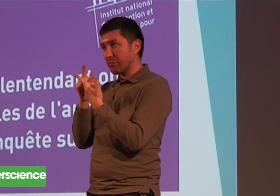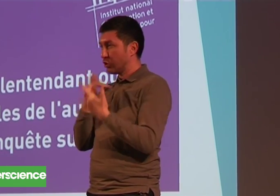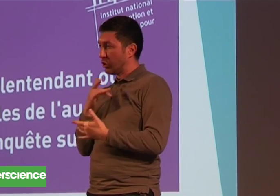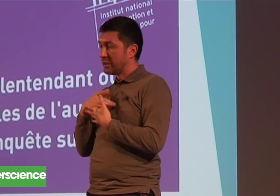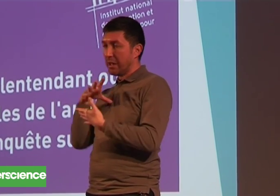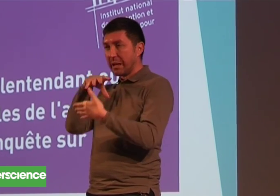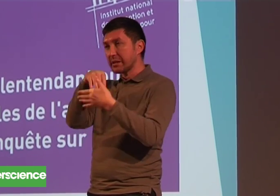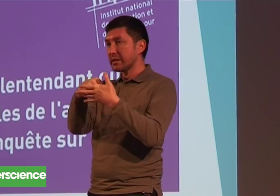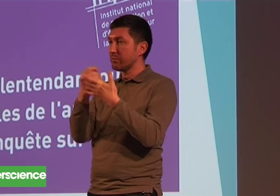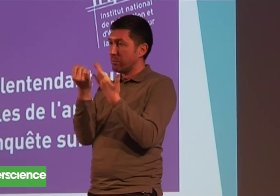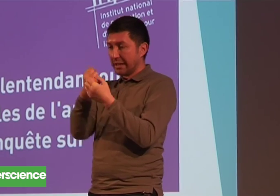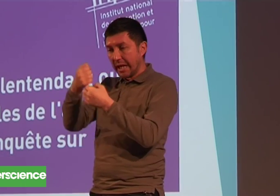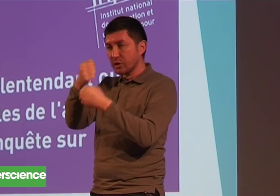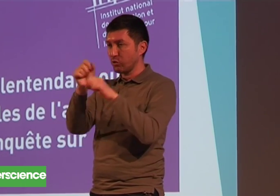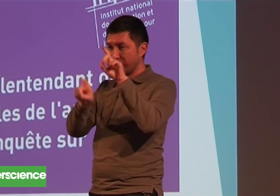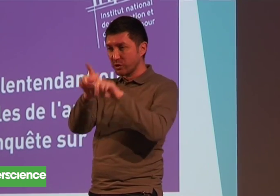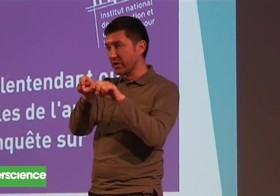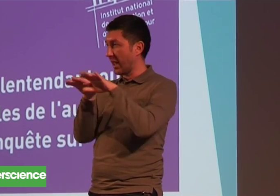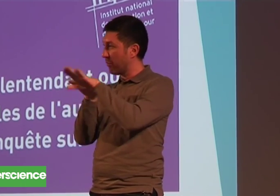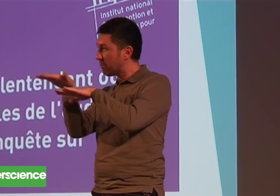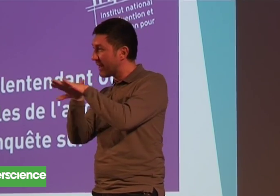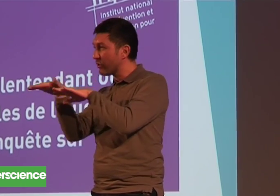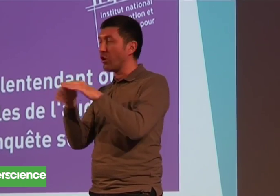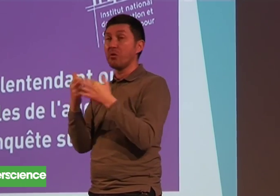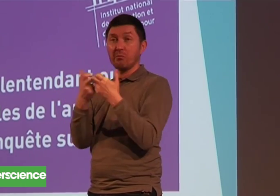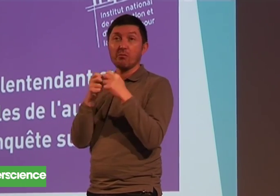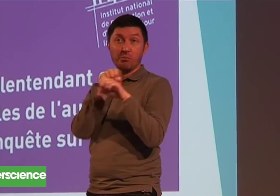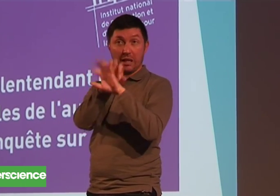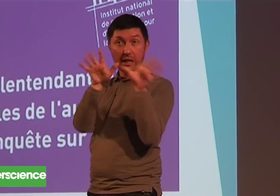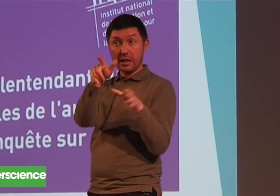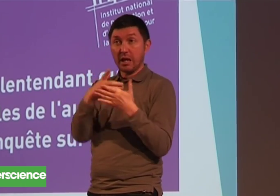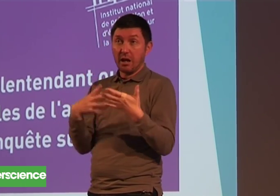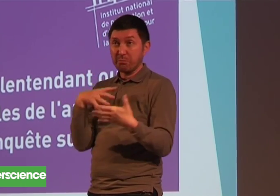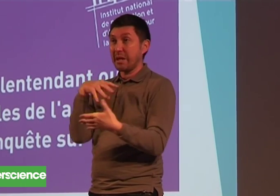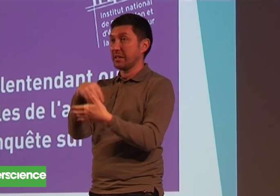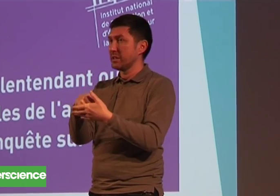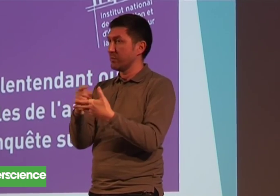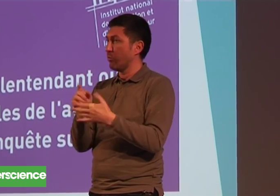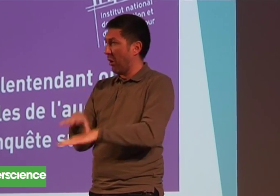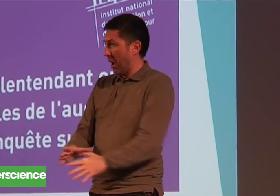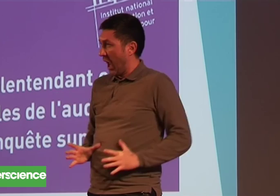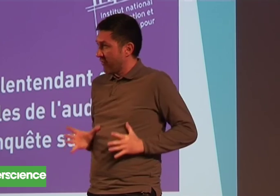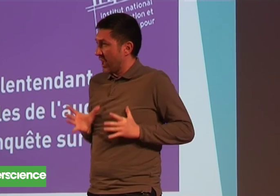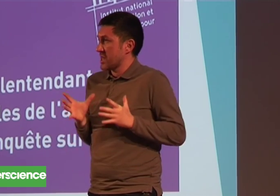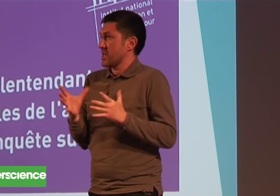méthode de l'enquête. Ça a été le cas de Claire qui s'est vraiment beaucoup investie en fait